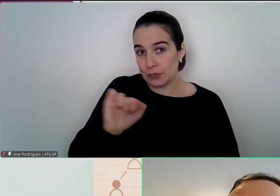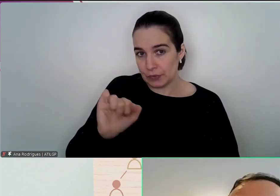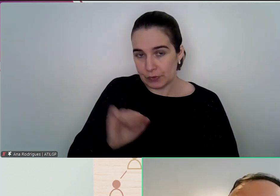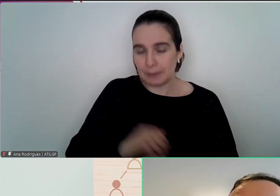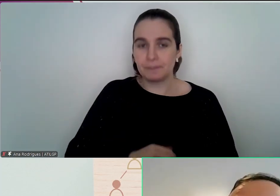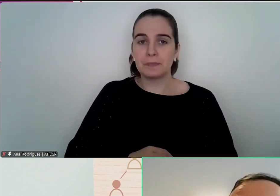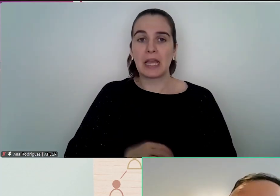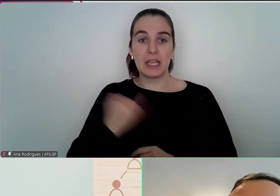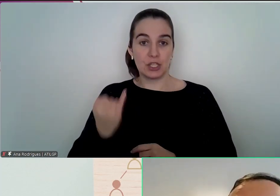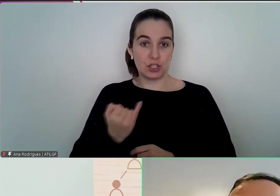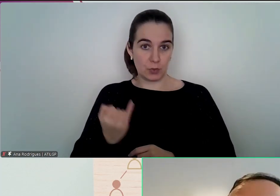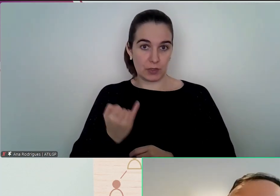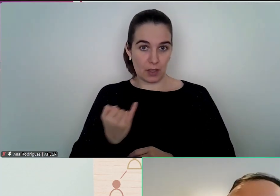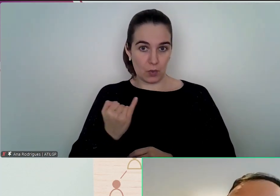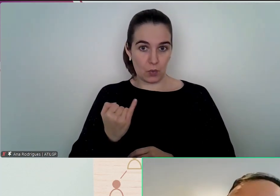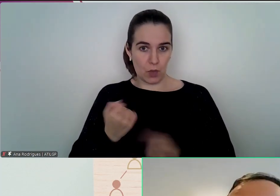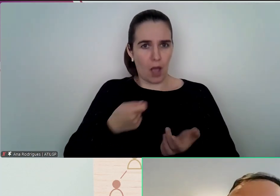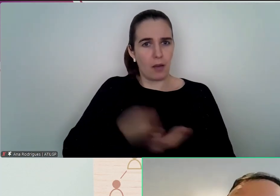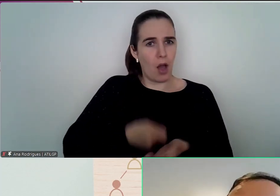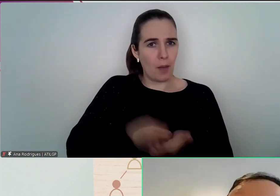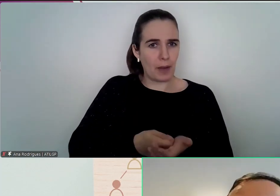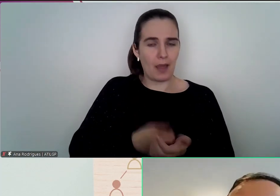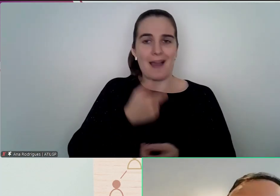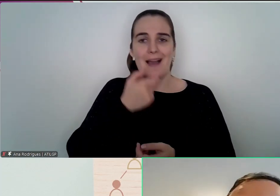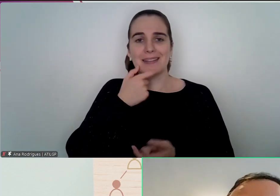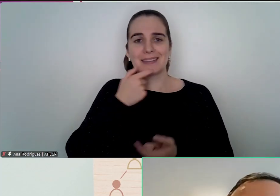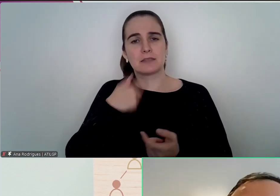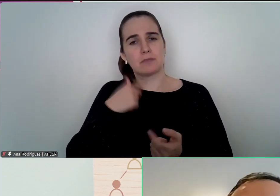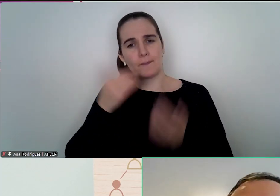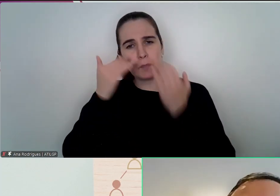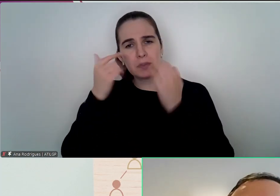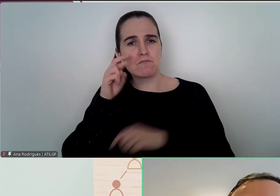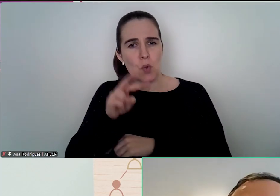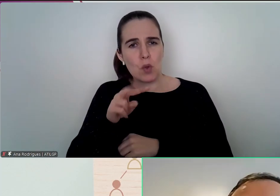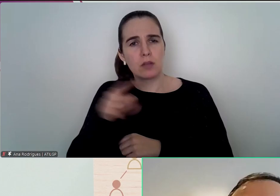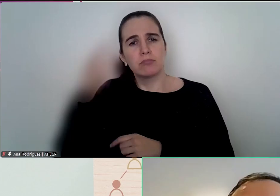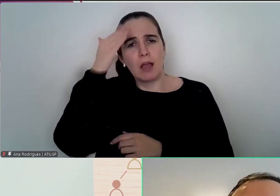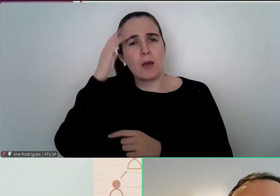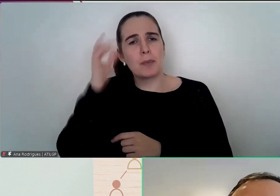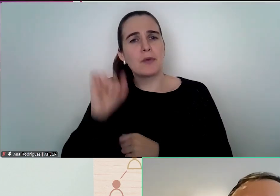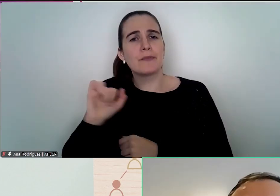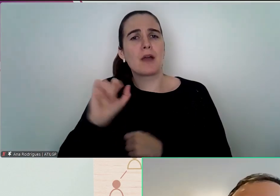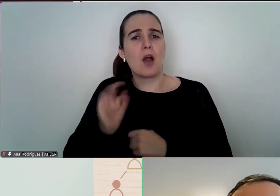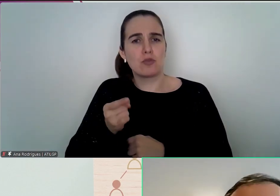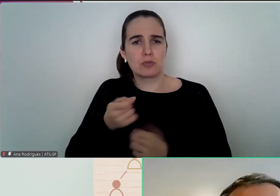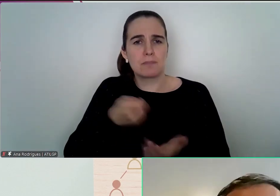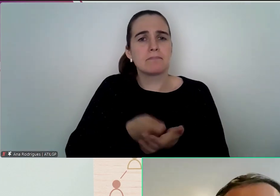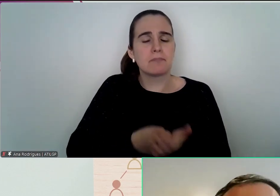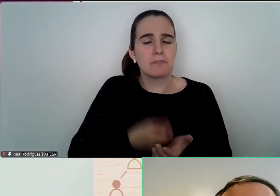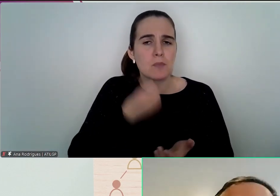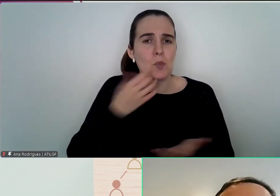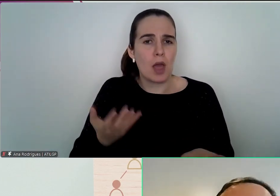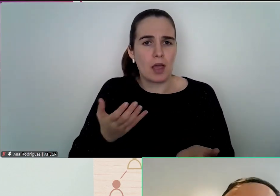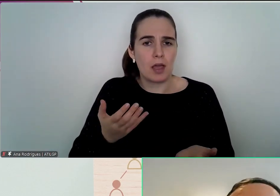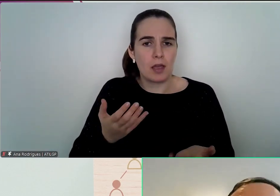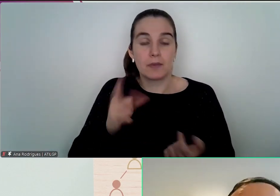as instituições cobrarem para acedermos à informação, para acedermos aos documentos. Mas a questão